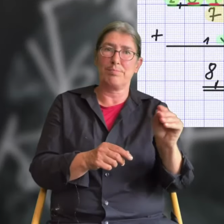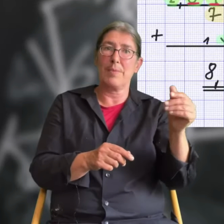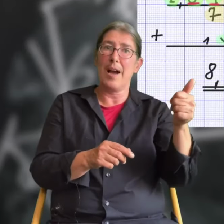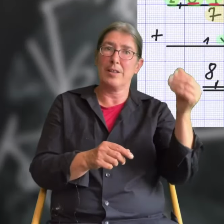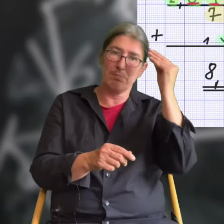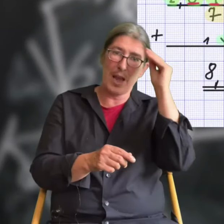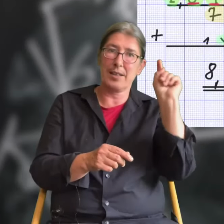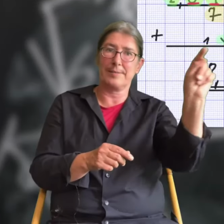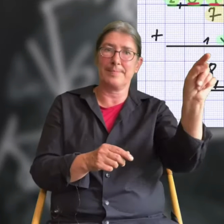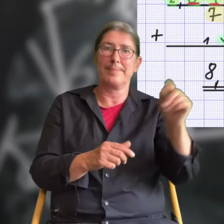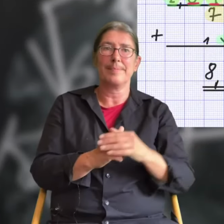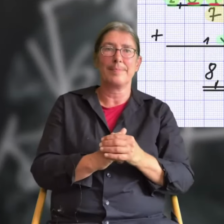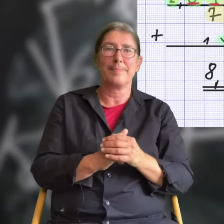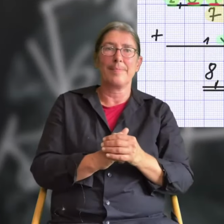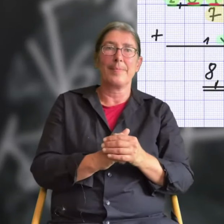wieder 1.